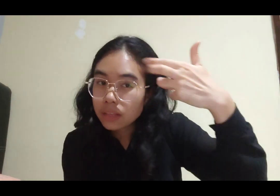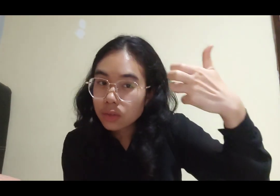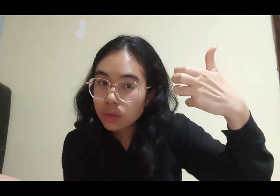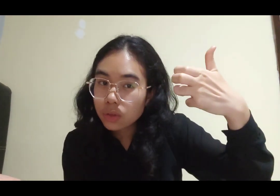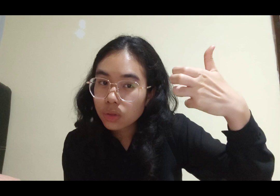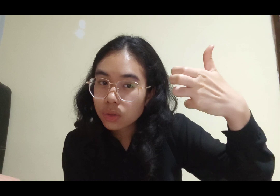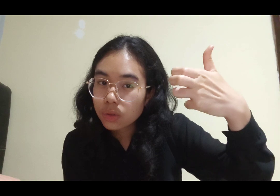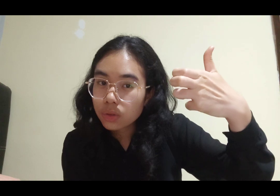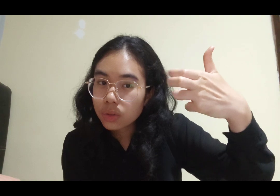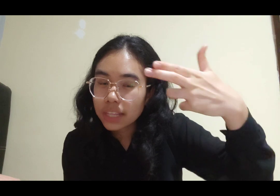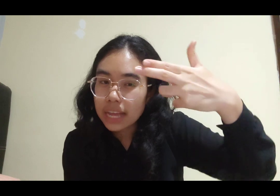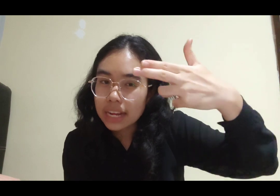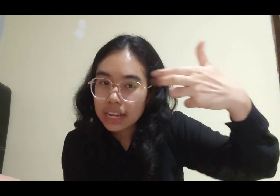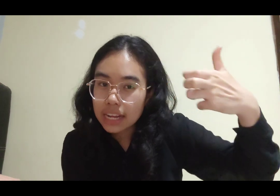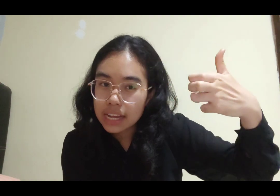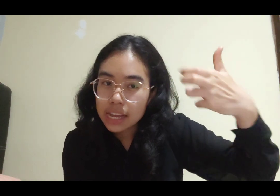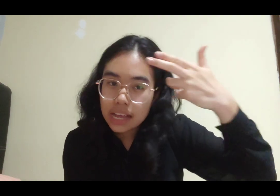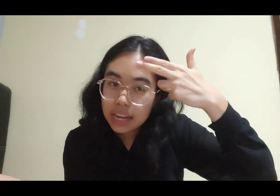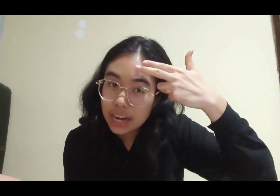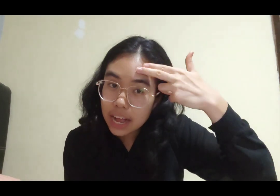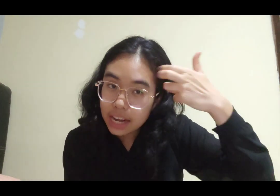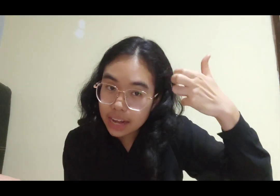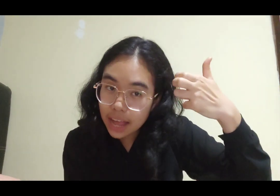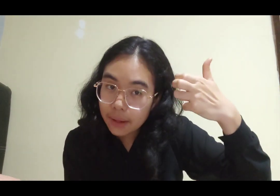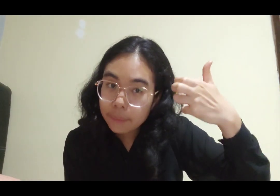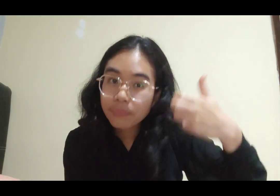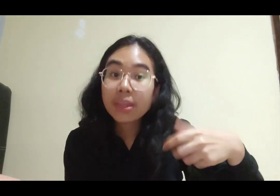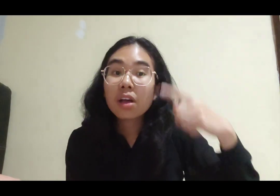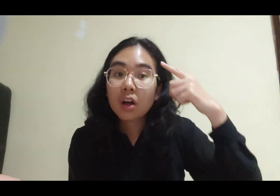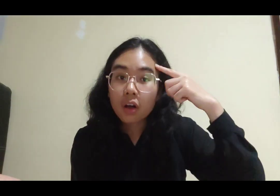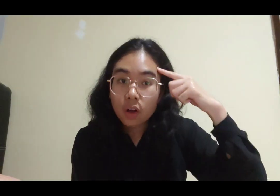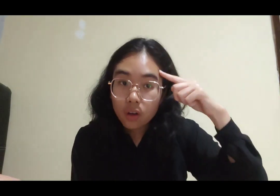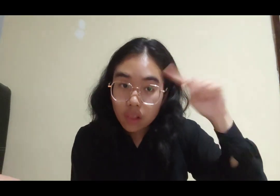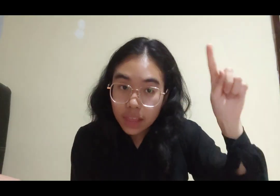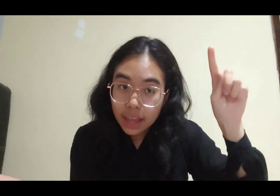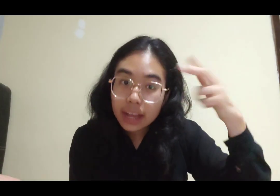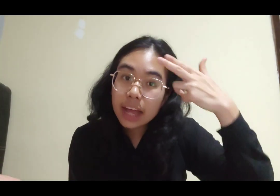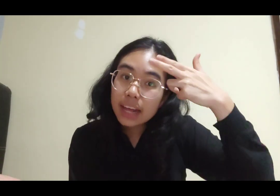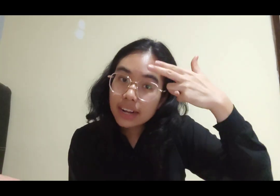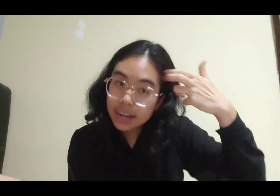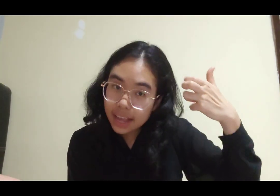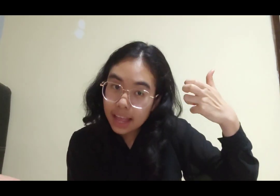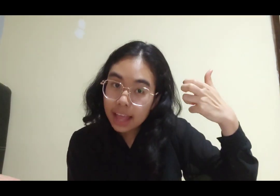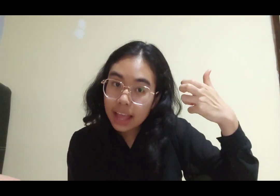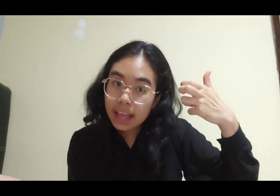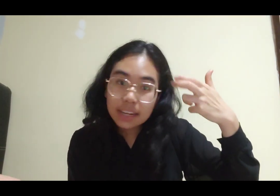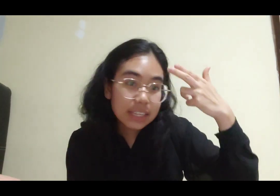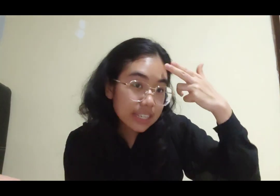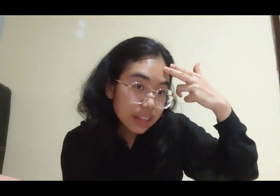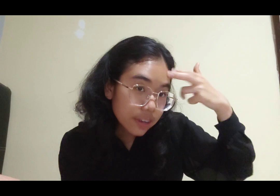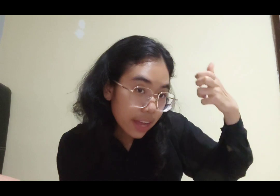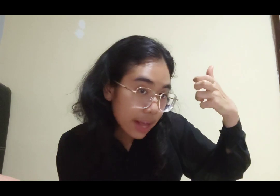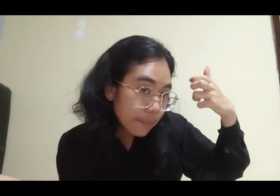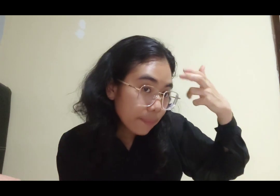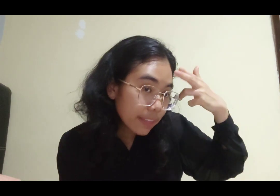sut, ditarik, karena. Oleh karena, di jidat juga ya.